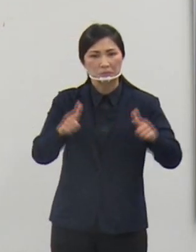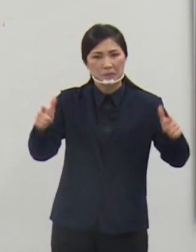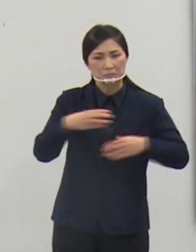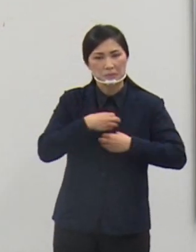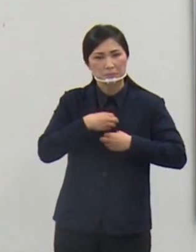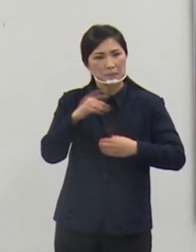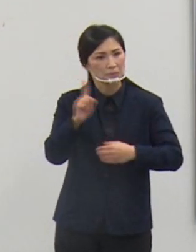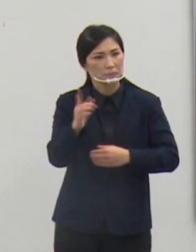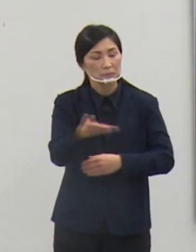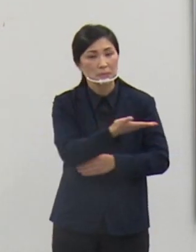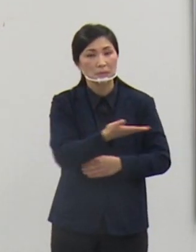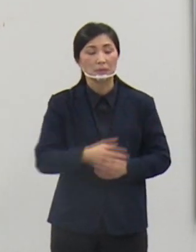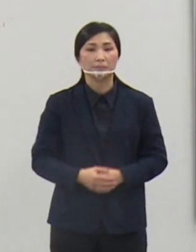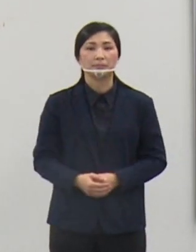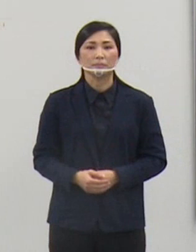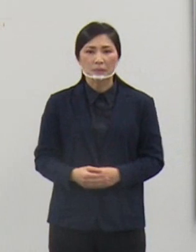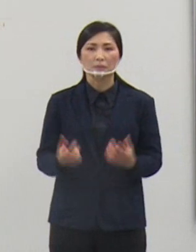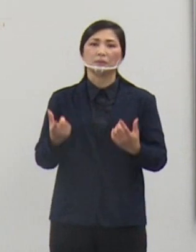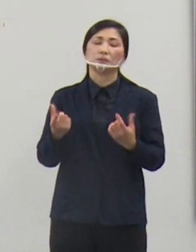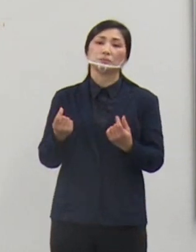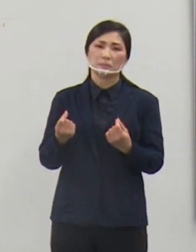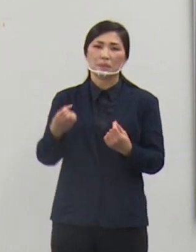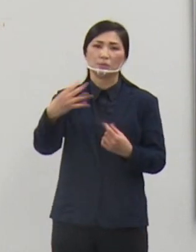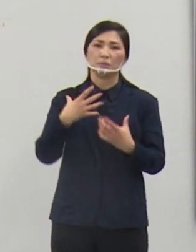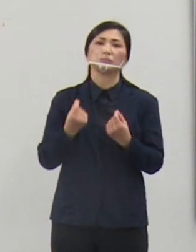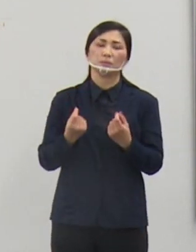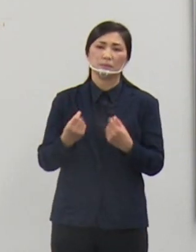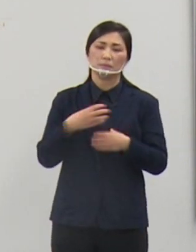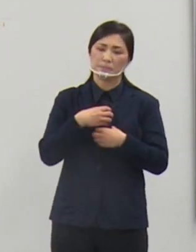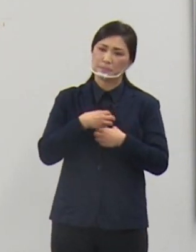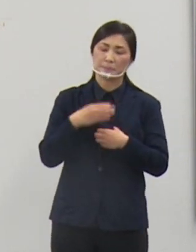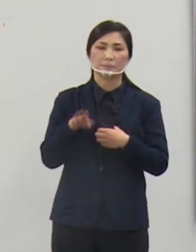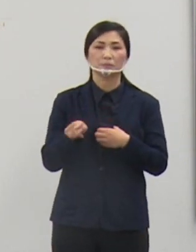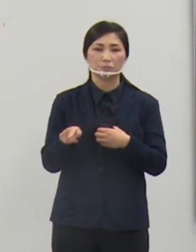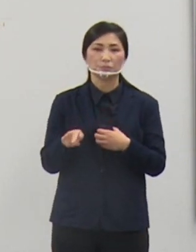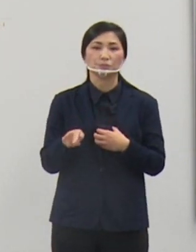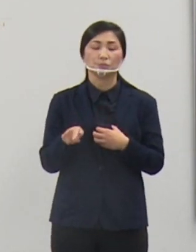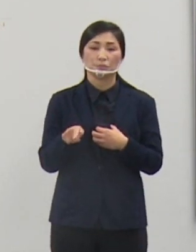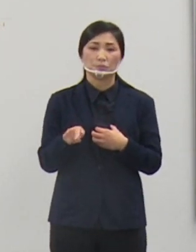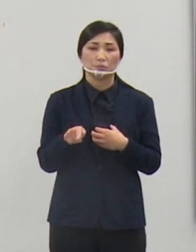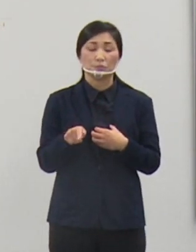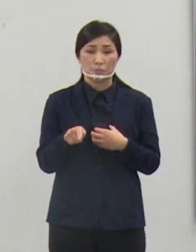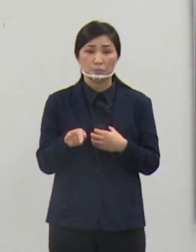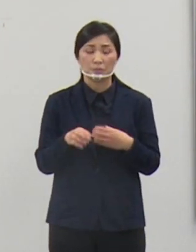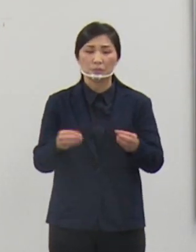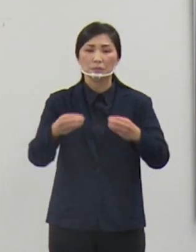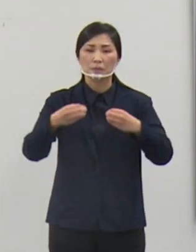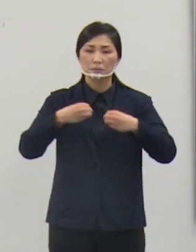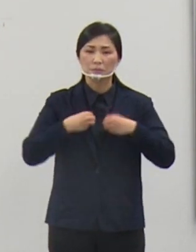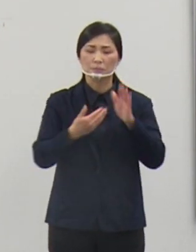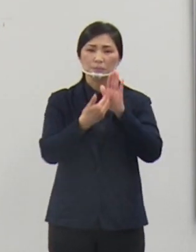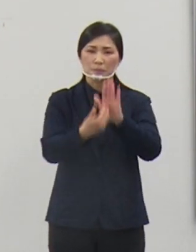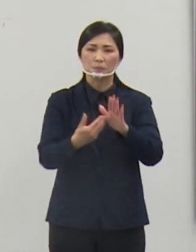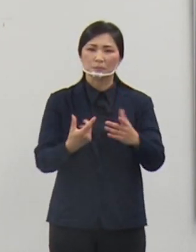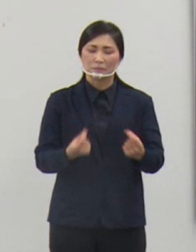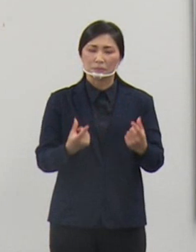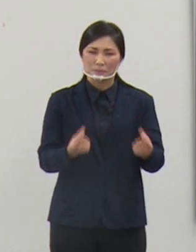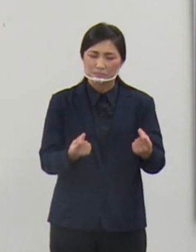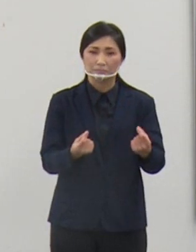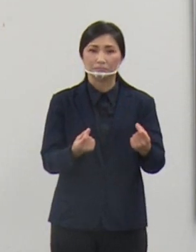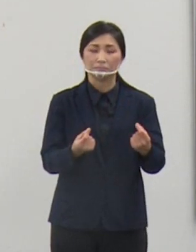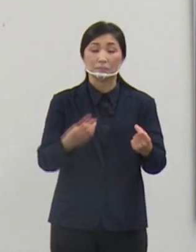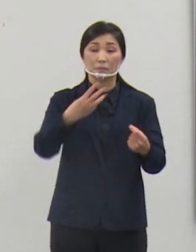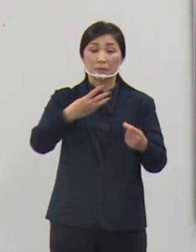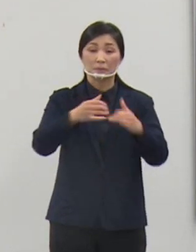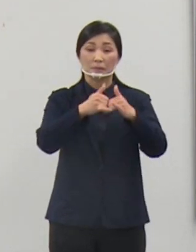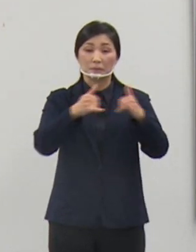はい、そういった懸念も確かにあると思います。そういった意味で感染防止対策を徹底した第三者